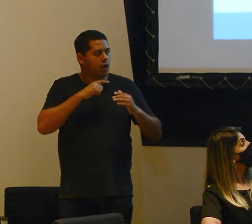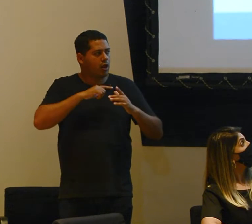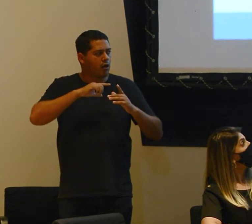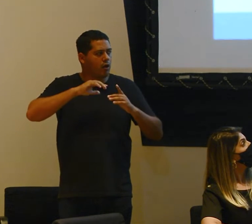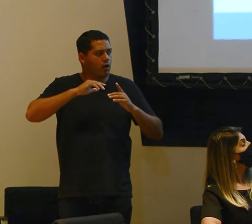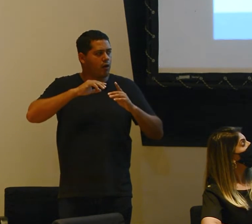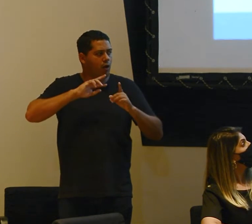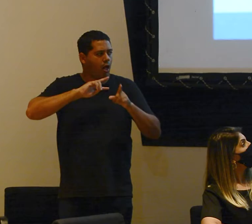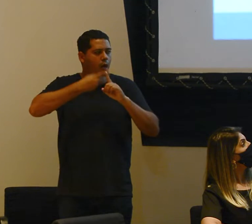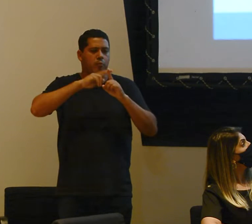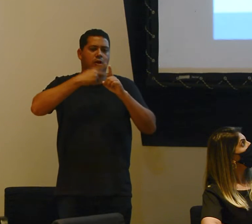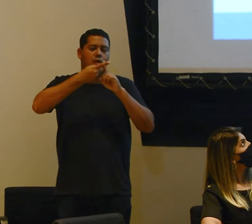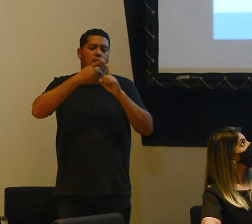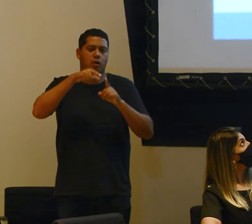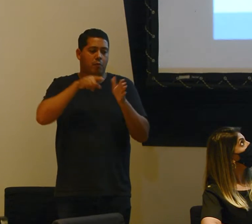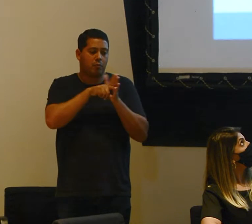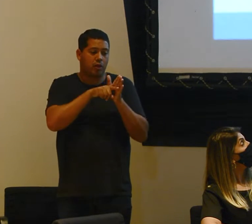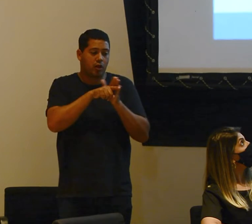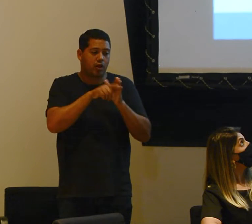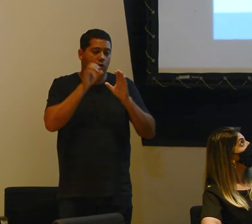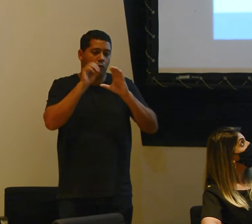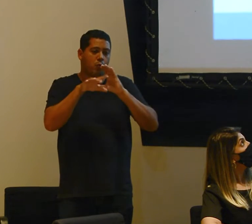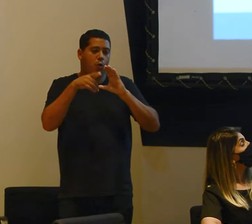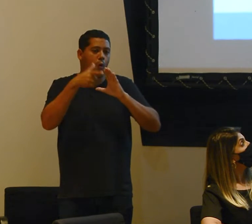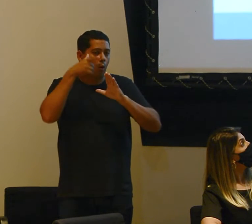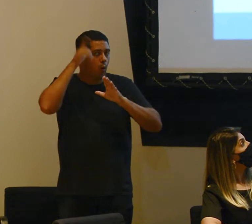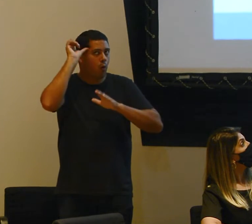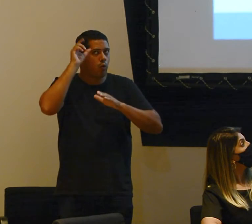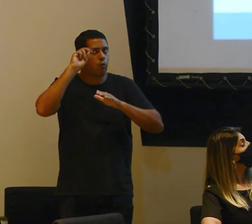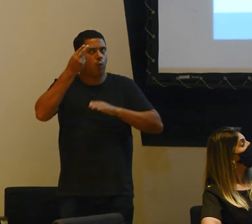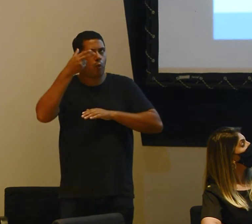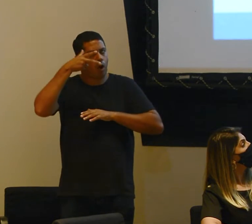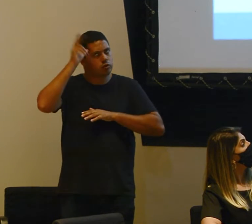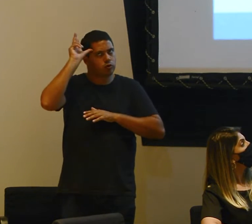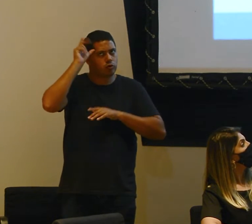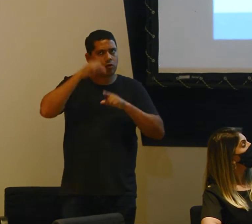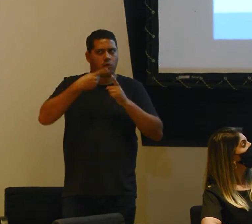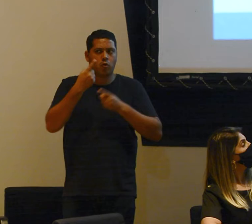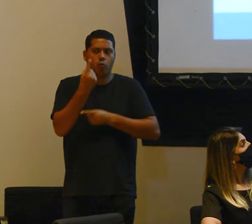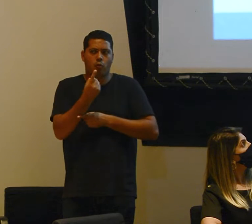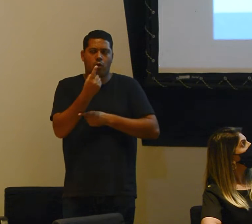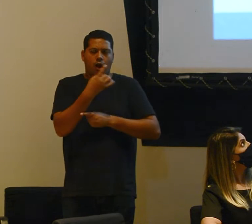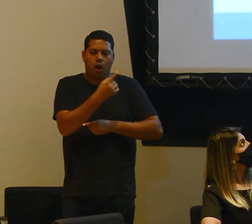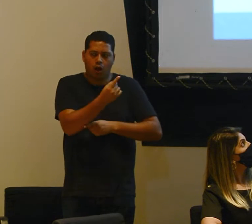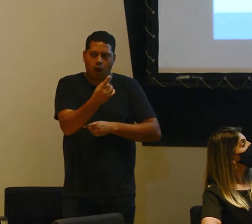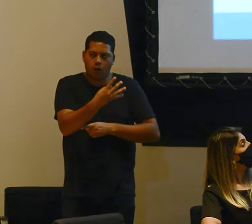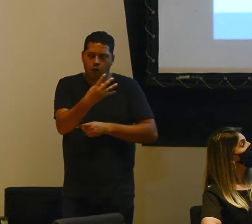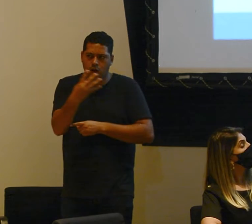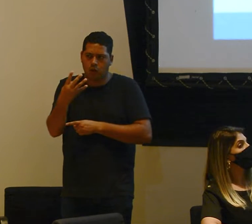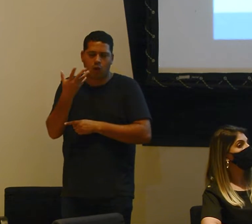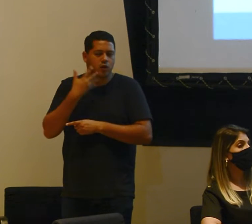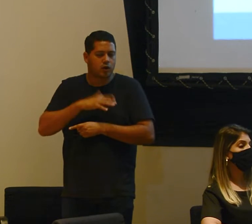Esse estudo saiu ontem, antes de ontem, que trouxe pra gente que 1 a cada 44 crianças